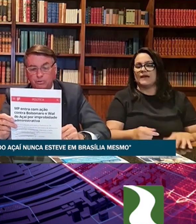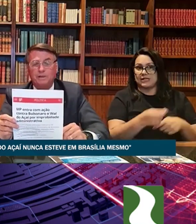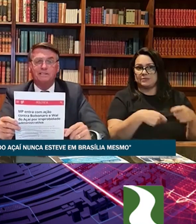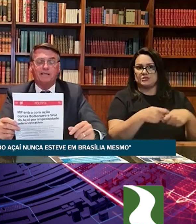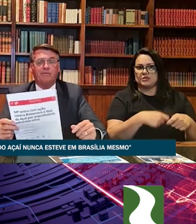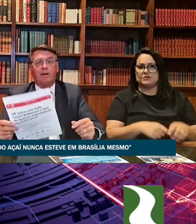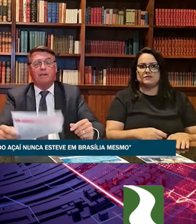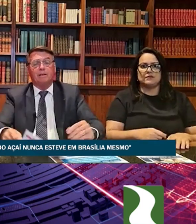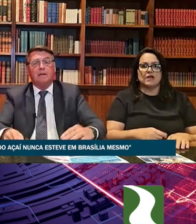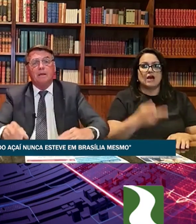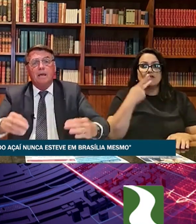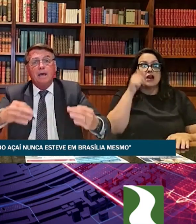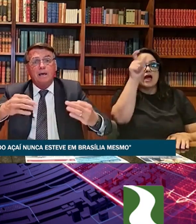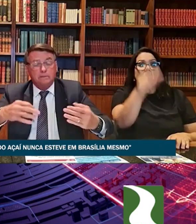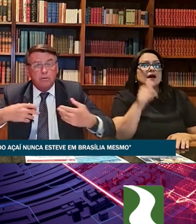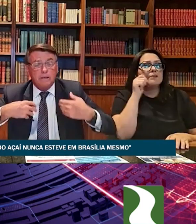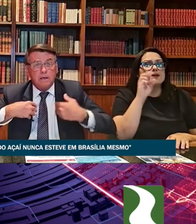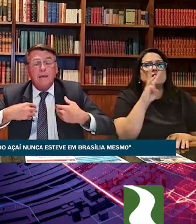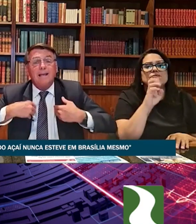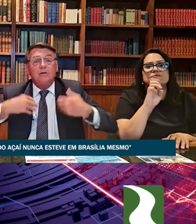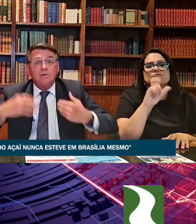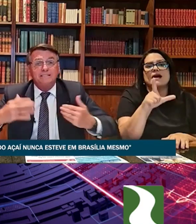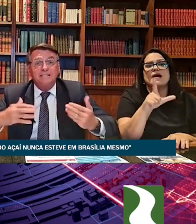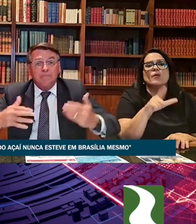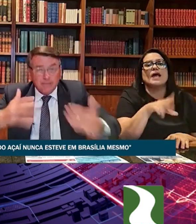tempo suficiente and antes disso fazer o que tá fazendo